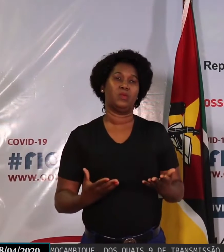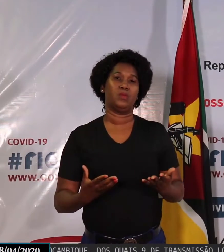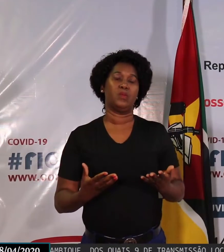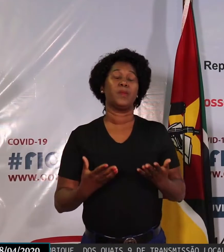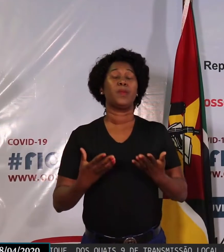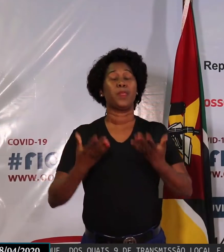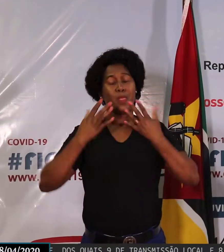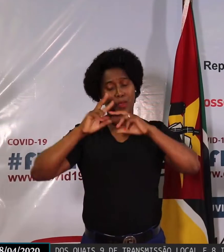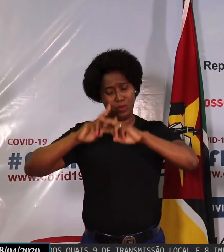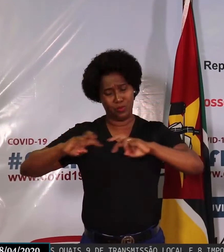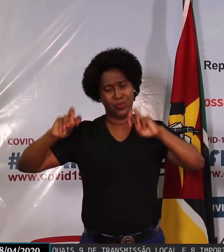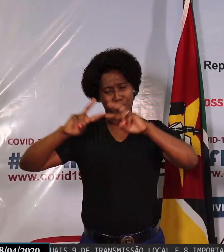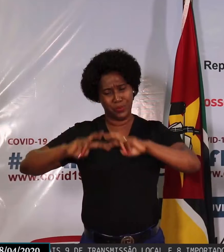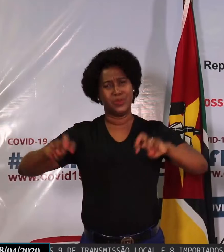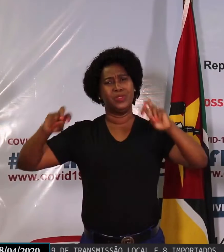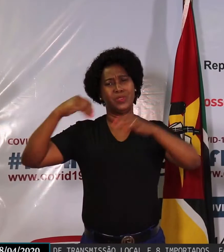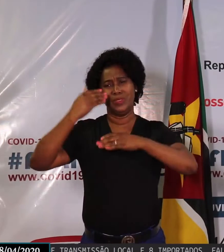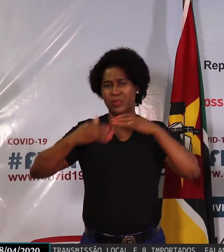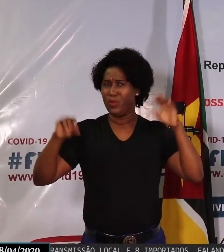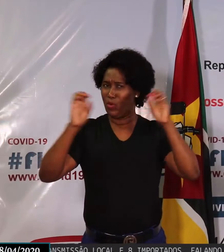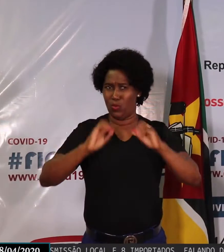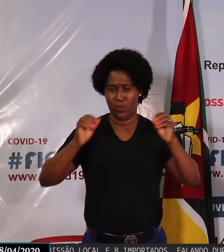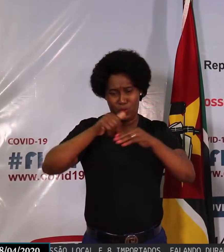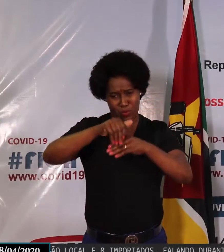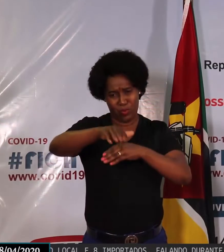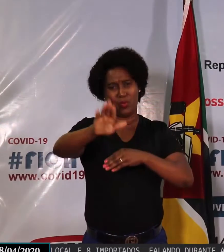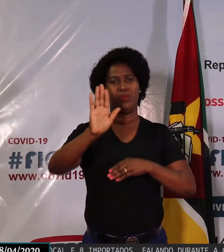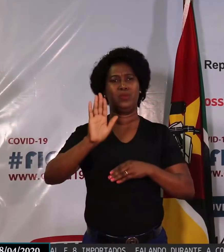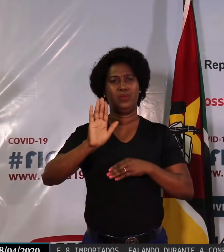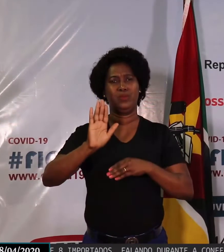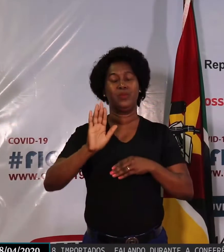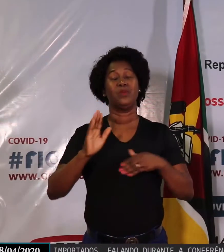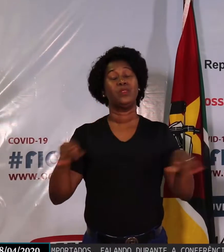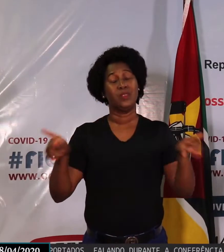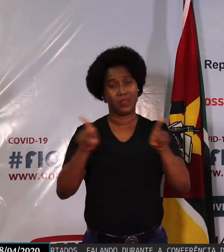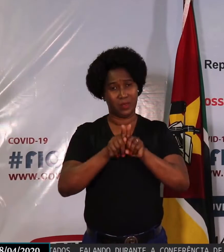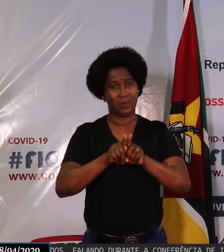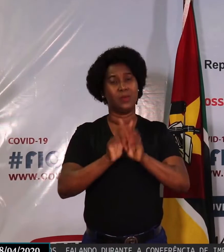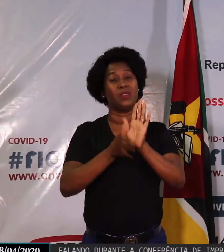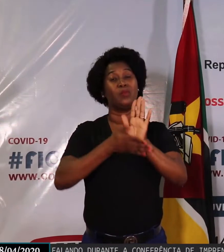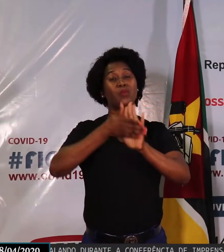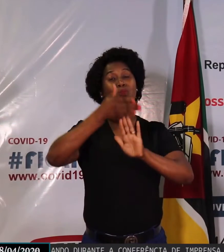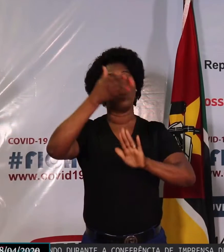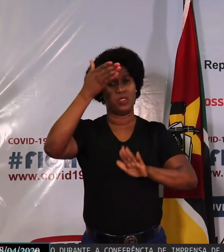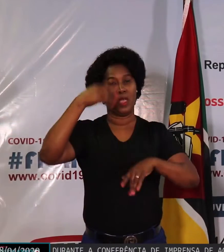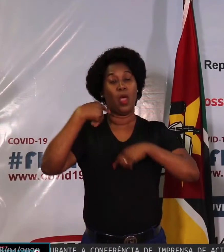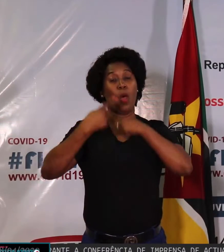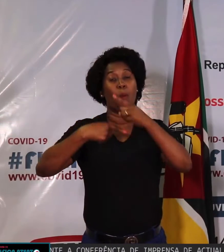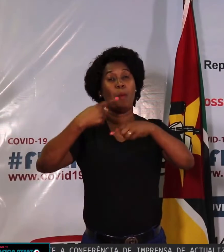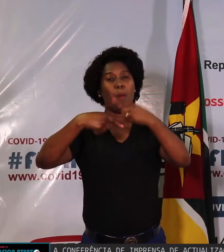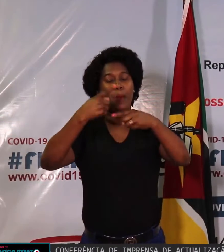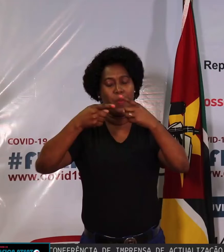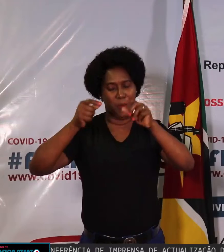nossa investigação não terminou, a nossa investigação continua. Vamos também iniciar o processo de realização